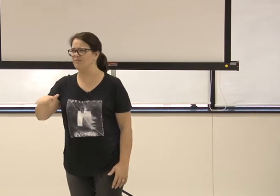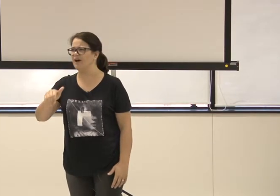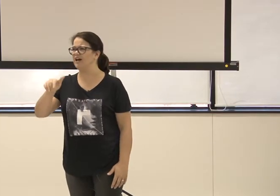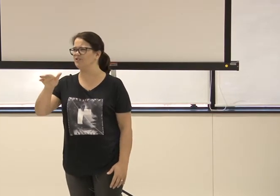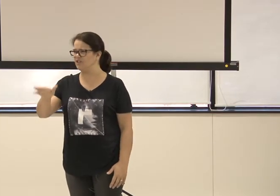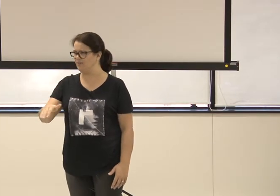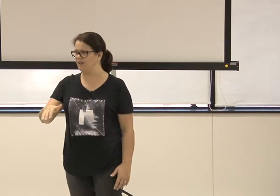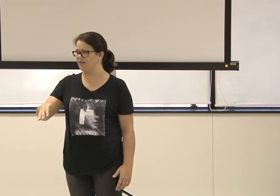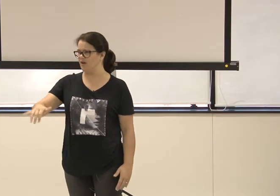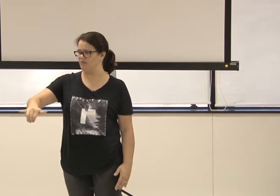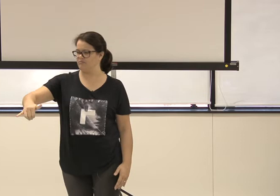chamando, não.